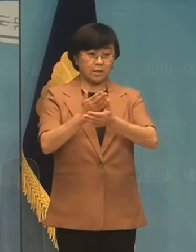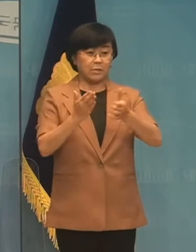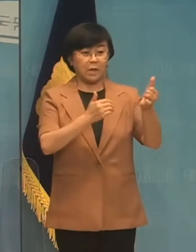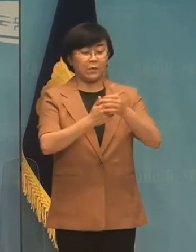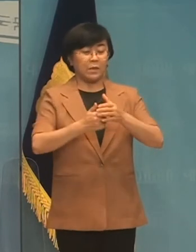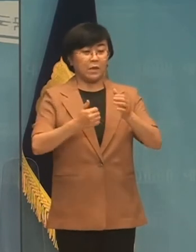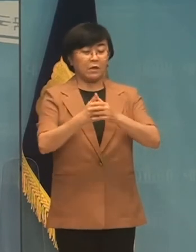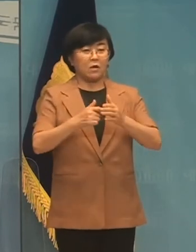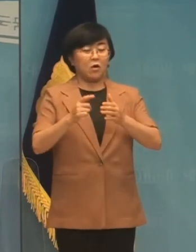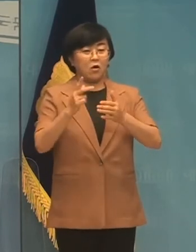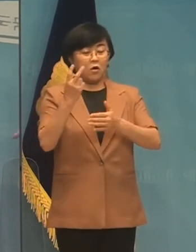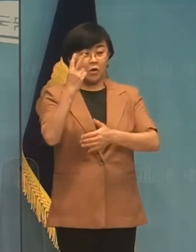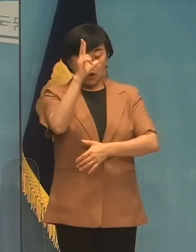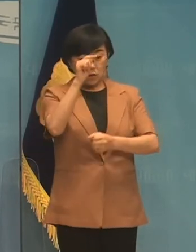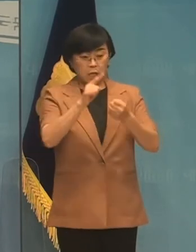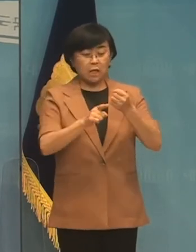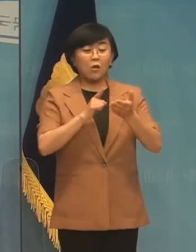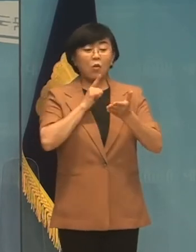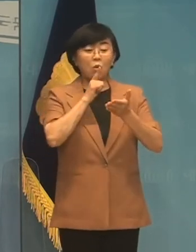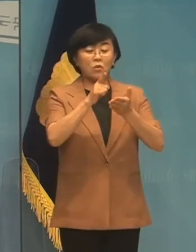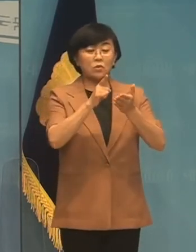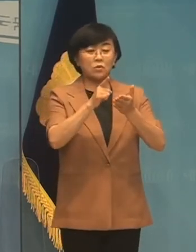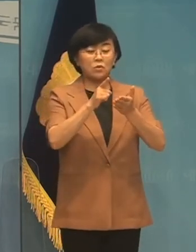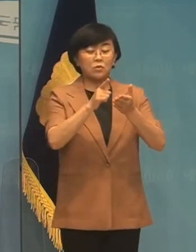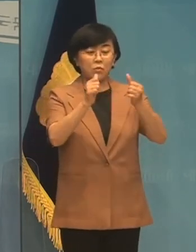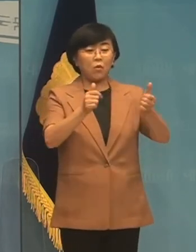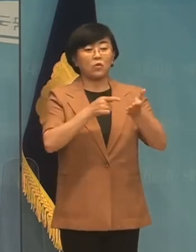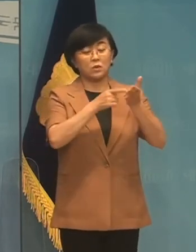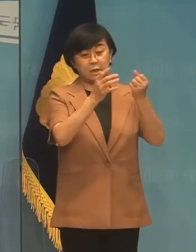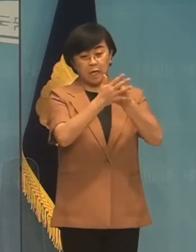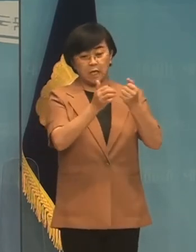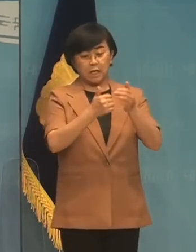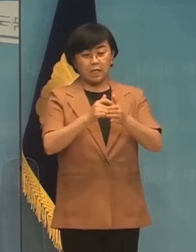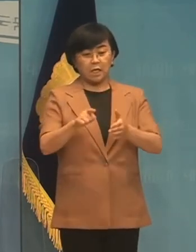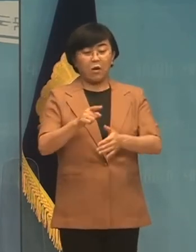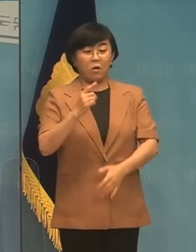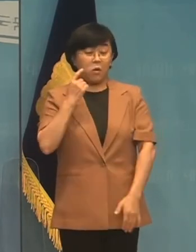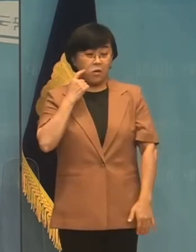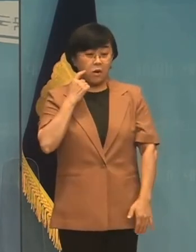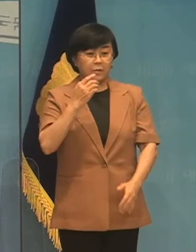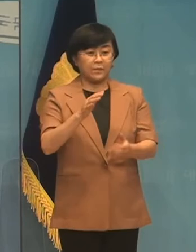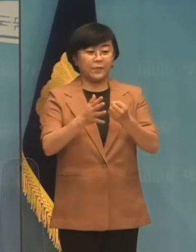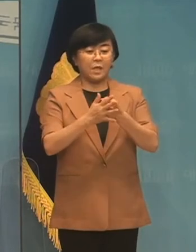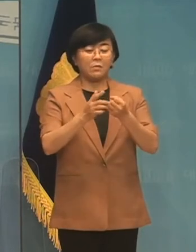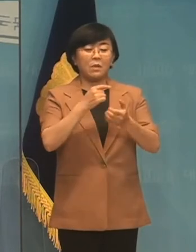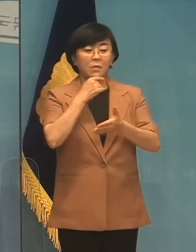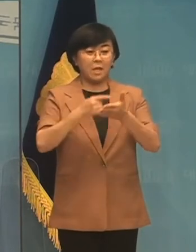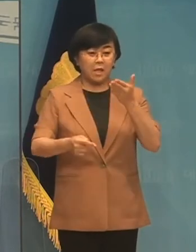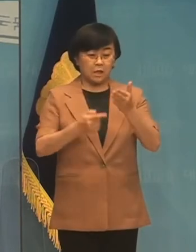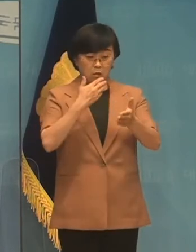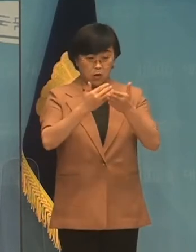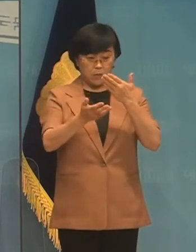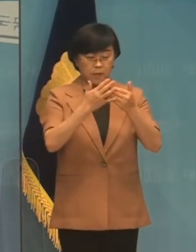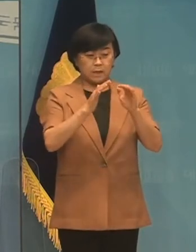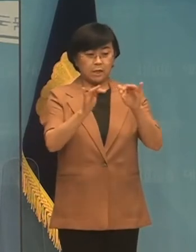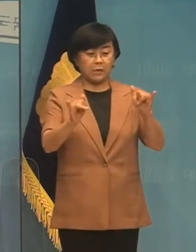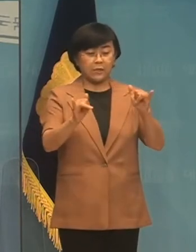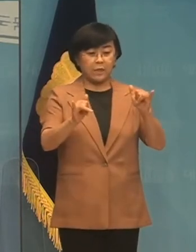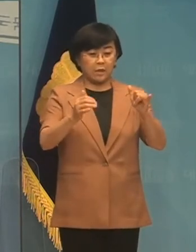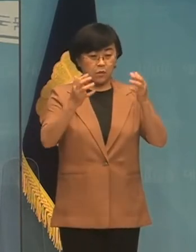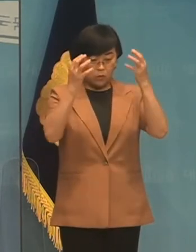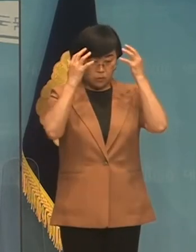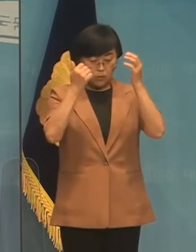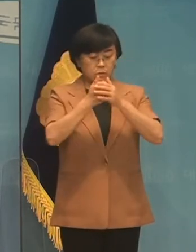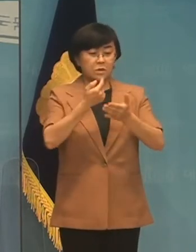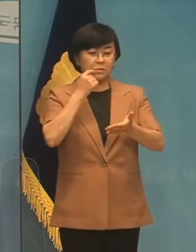검찰의 공소장이 모두 허위사실로 밝혀진 뒤에도 날조된 사건으로 이미 피해를 겪은 사람들의 고통은